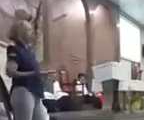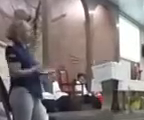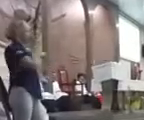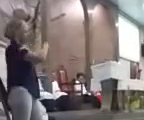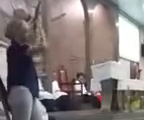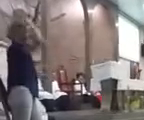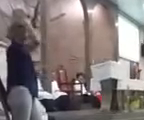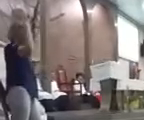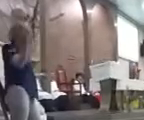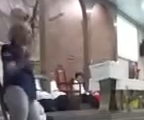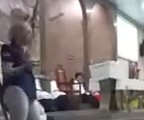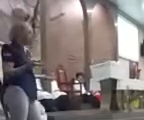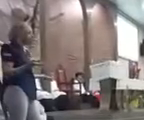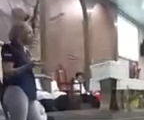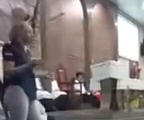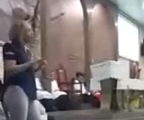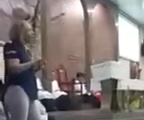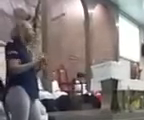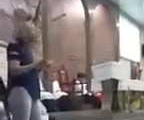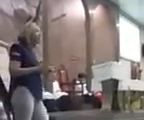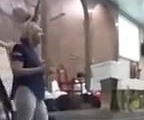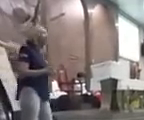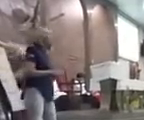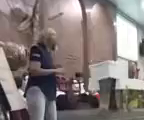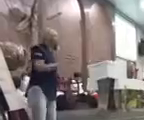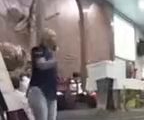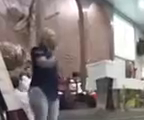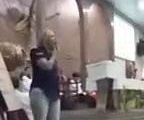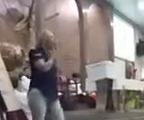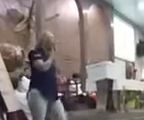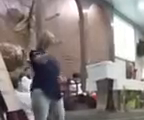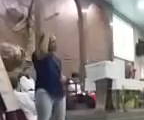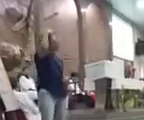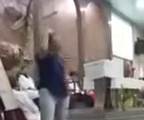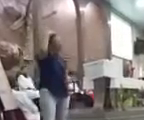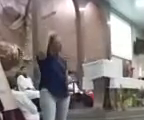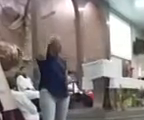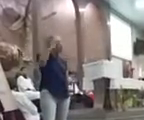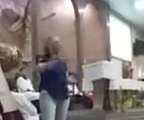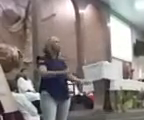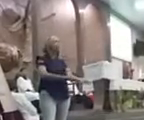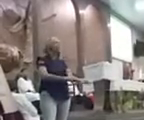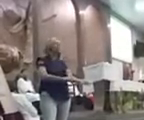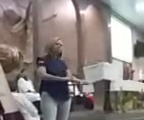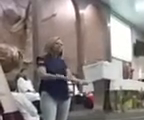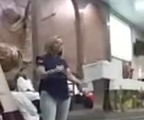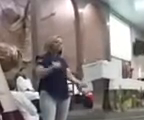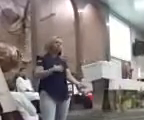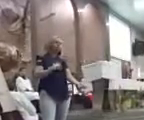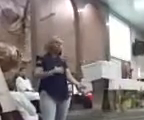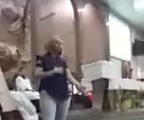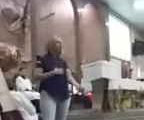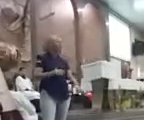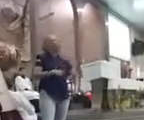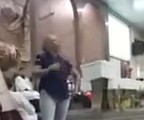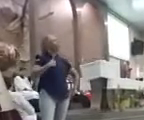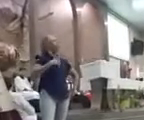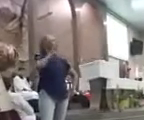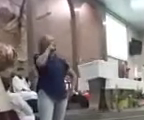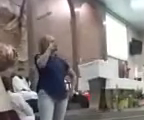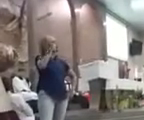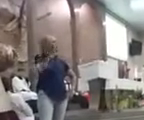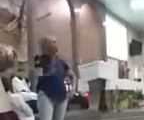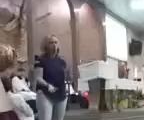os empregados. Mas o patrão ficou muito bravo, mandou queimar as